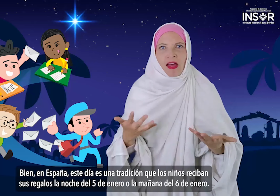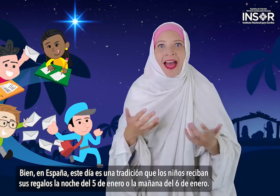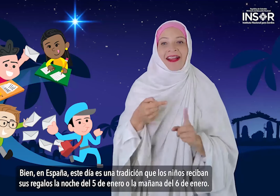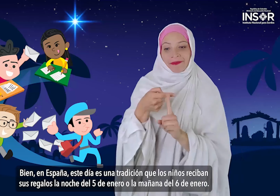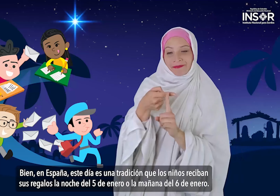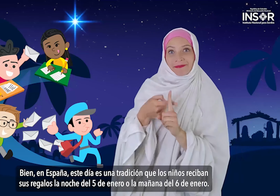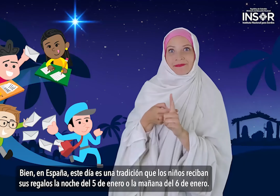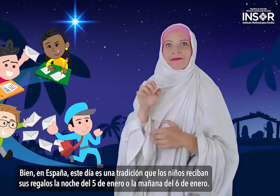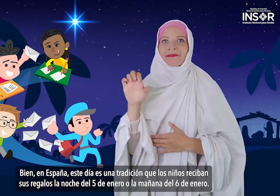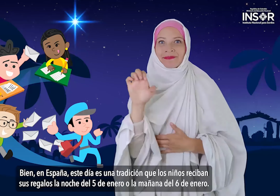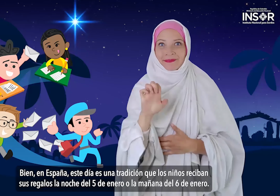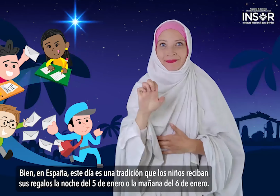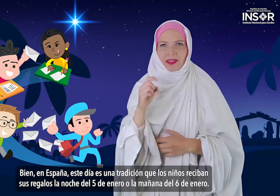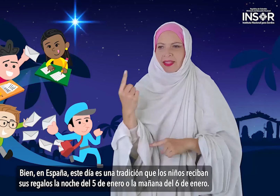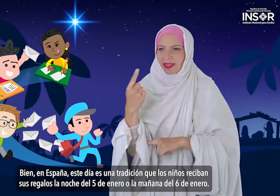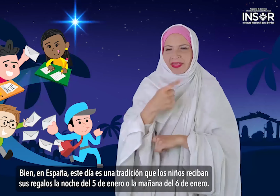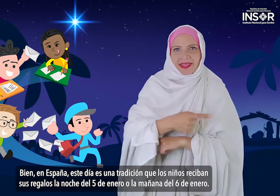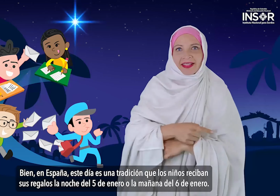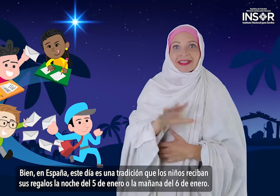La noche del 5 de enero